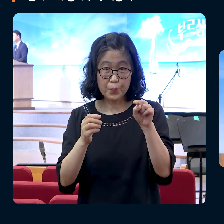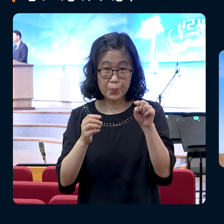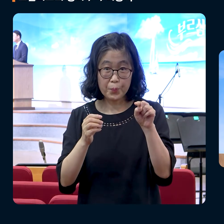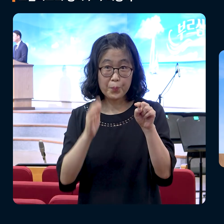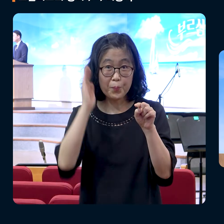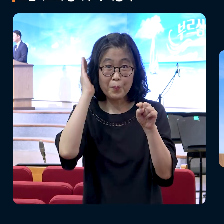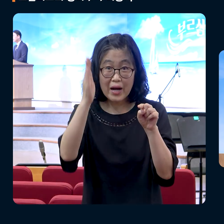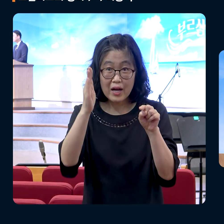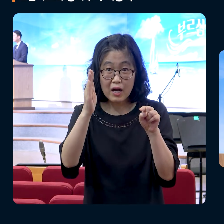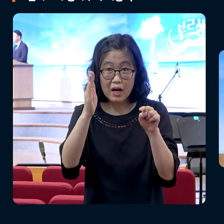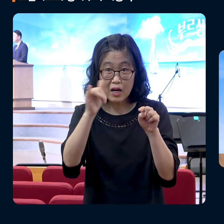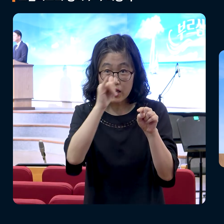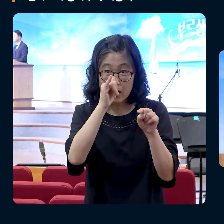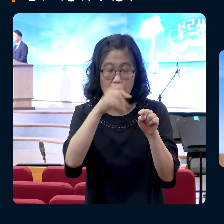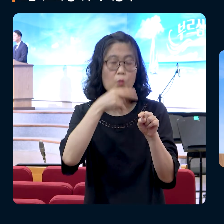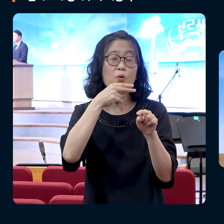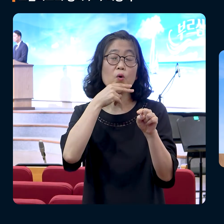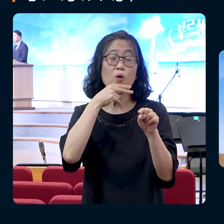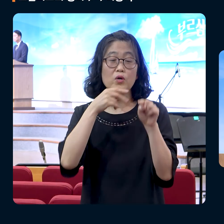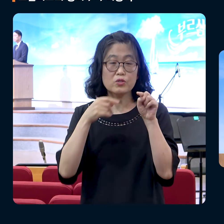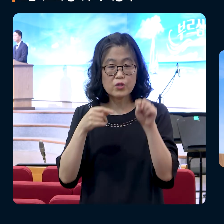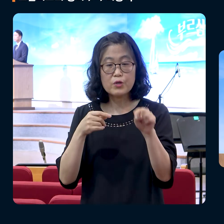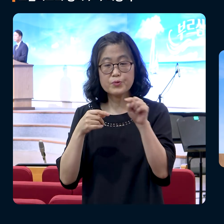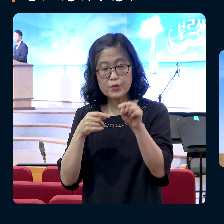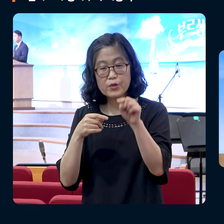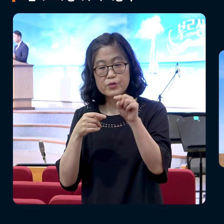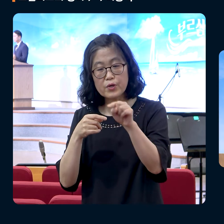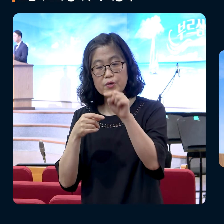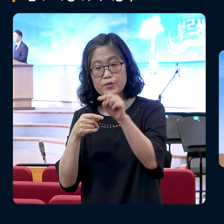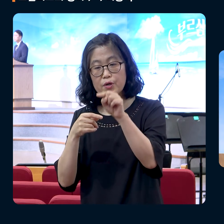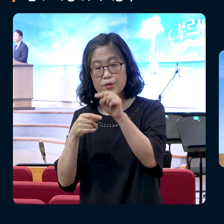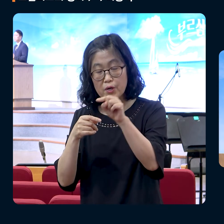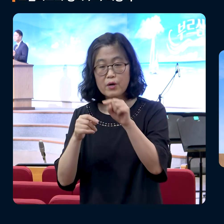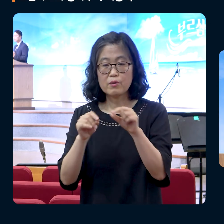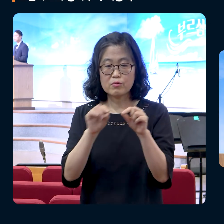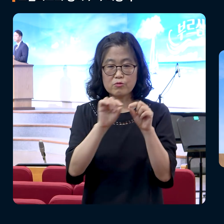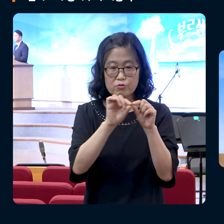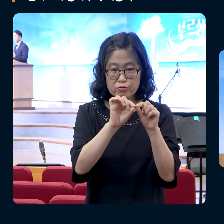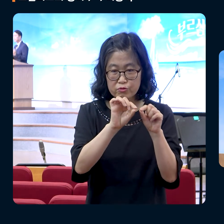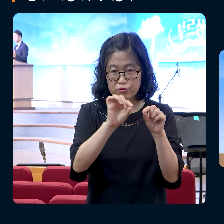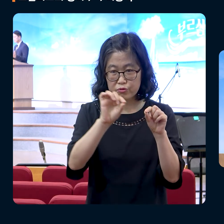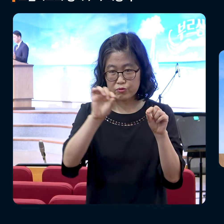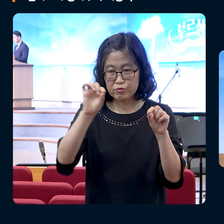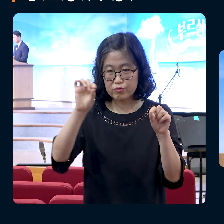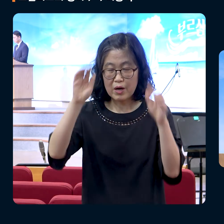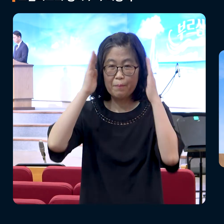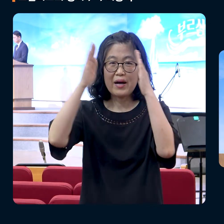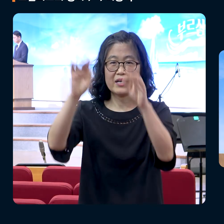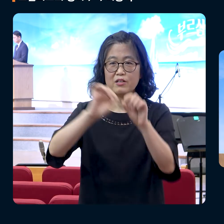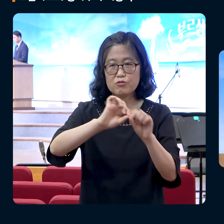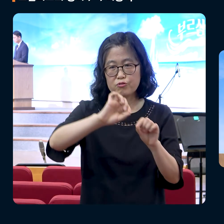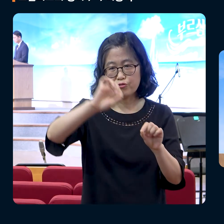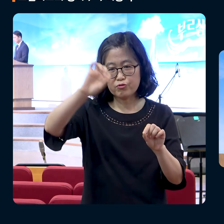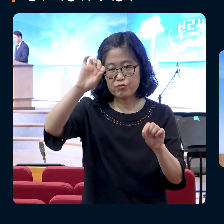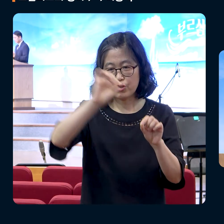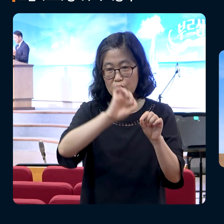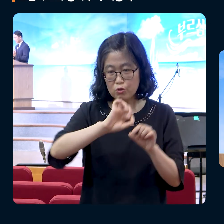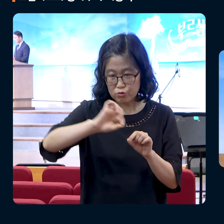없습니다. 그러나 하루하루 찍는 점들이 연결되어 선이 되면 선은 방향을 갖게 되는